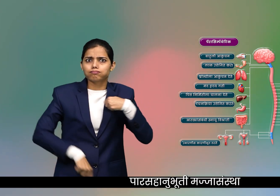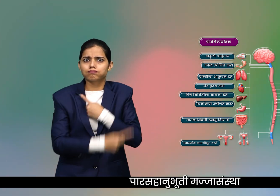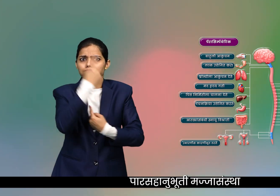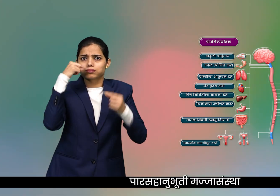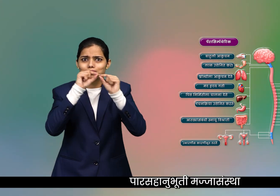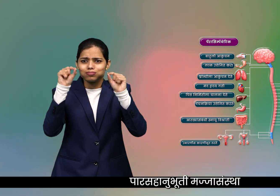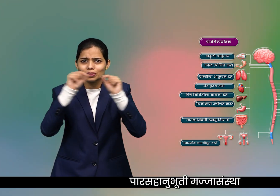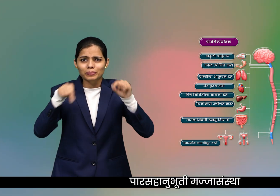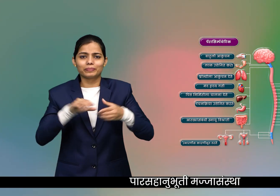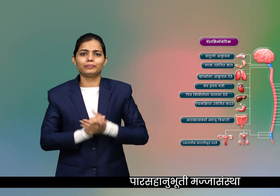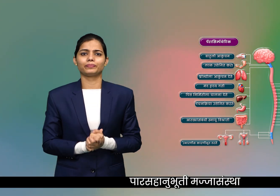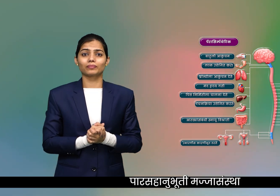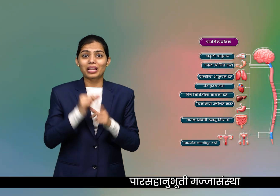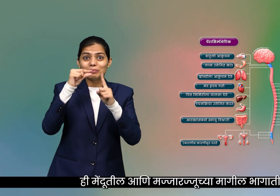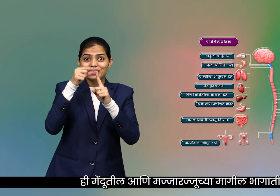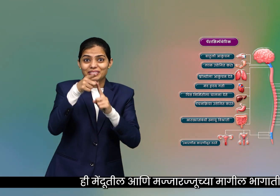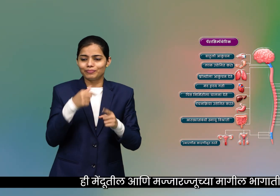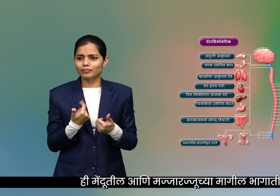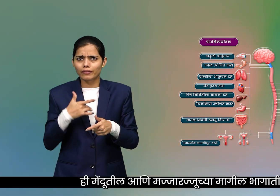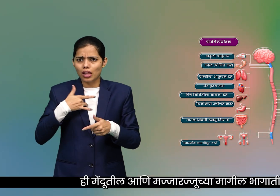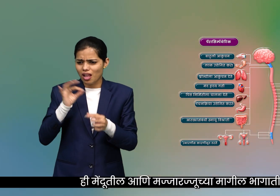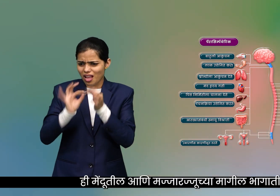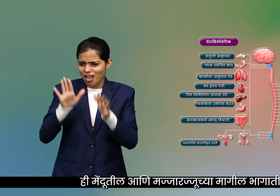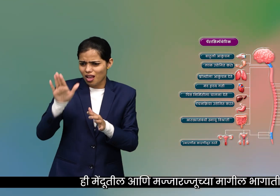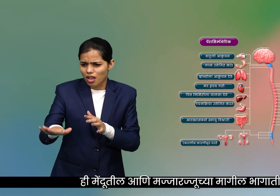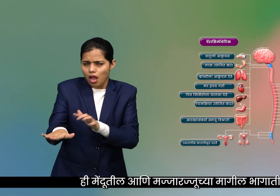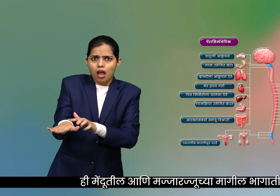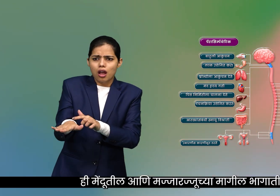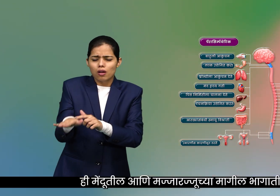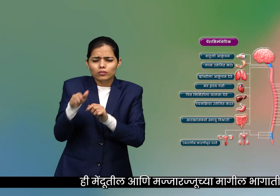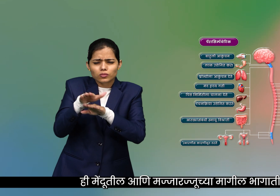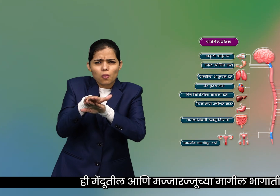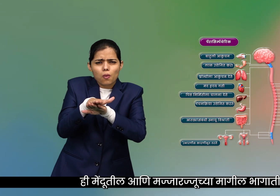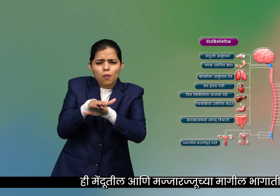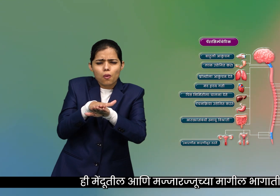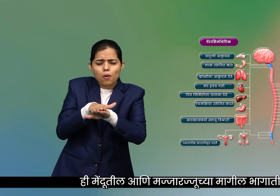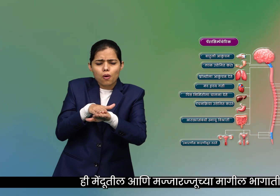पारसहानुभूती मज्जासंस्था ही मेंदूतील आणि मज्जारज्जूच्या मागील भागातील